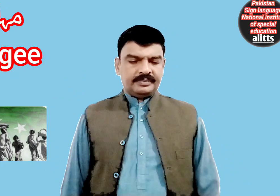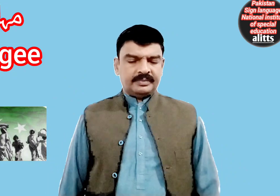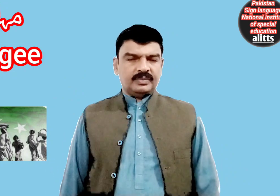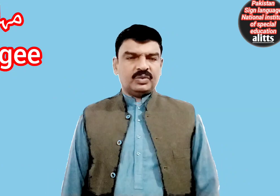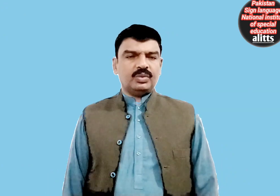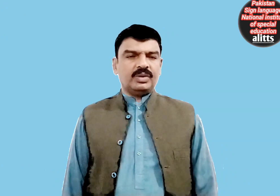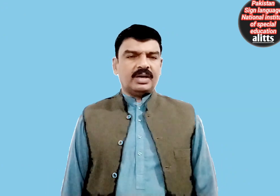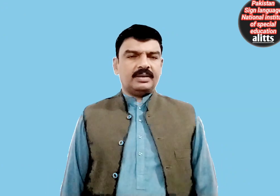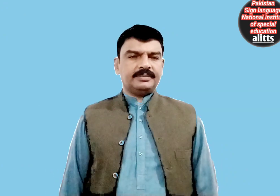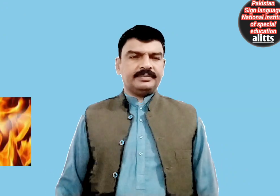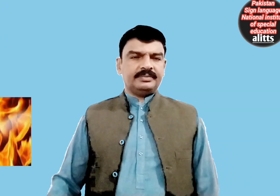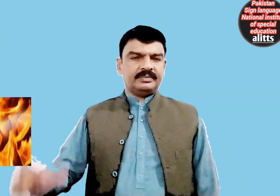गुनाह,